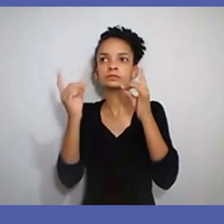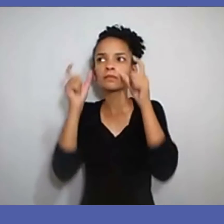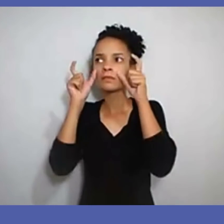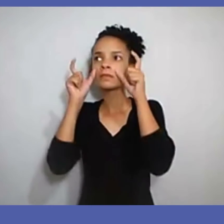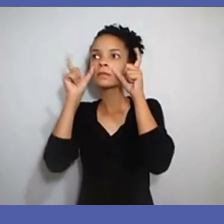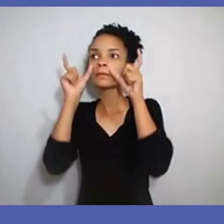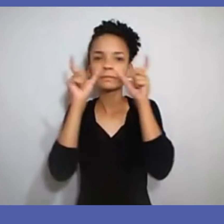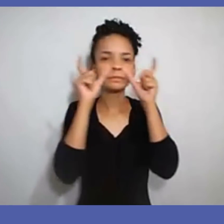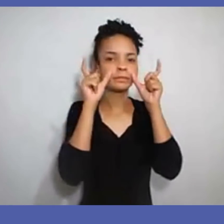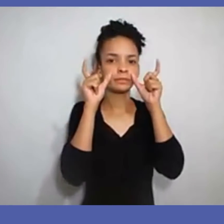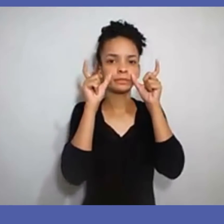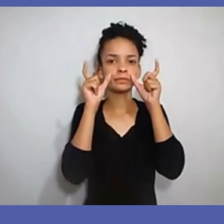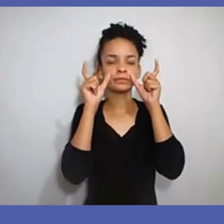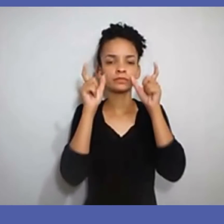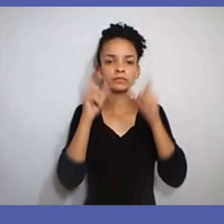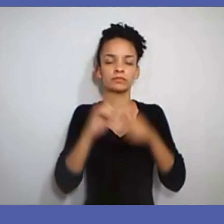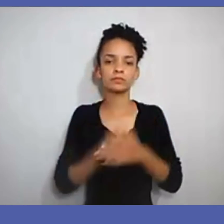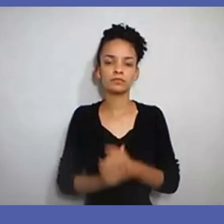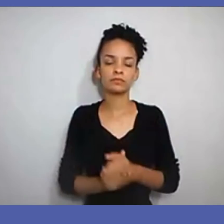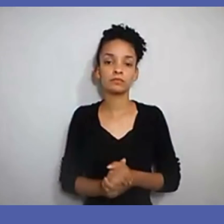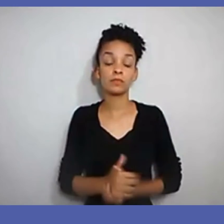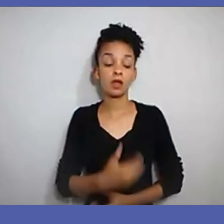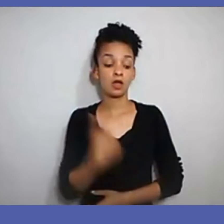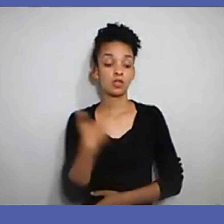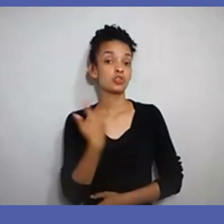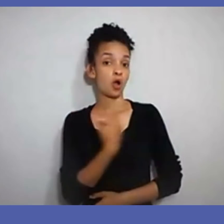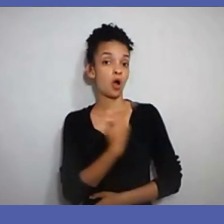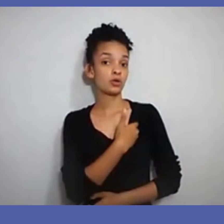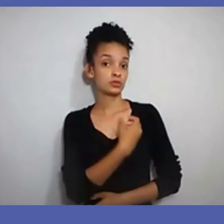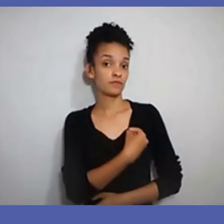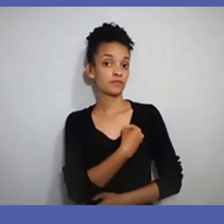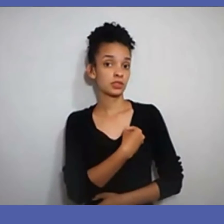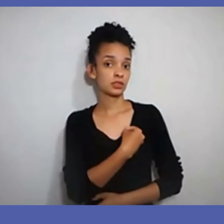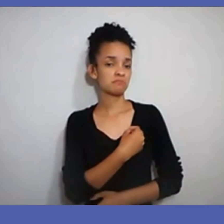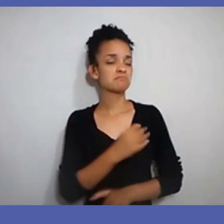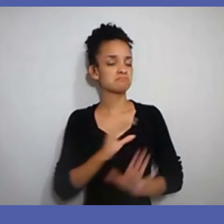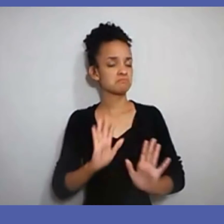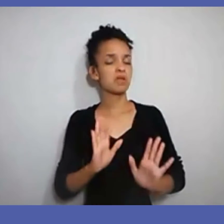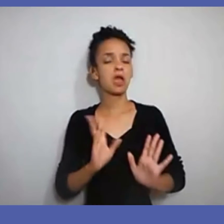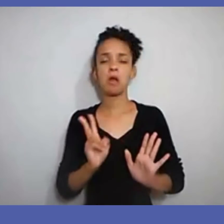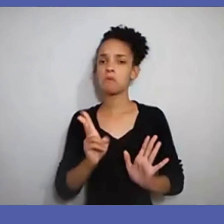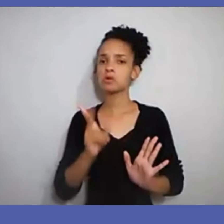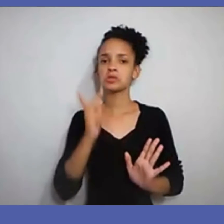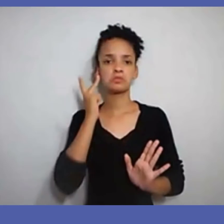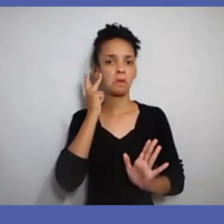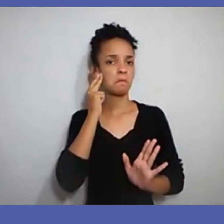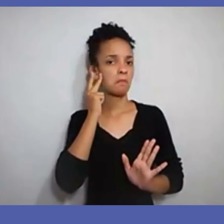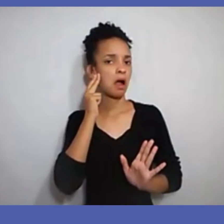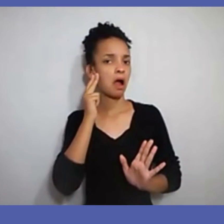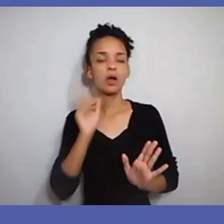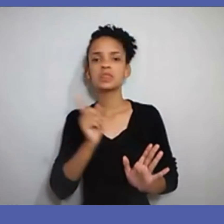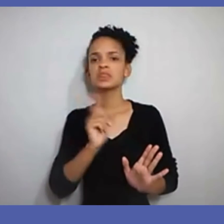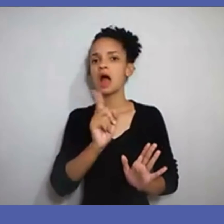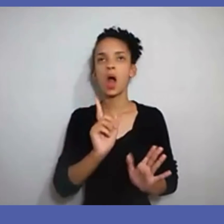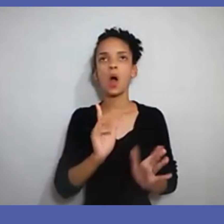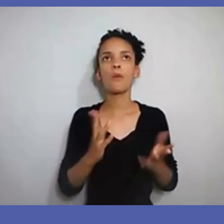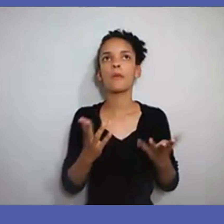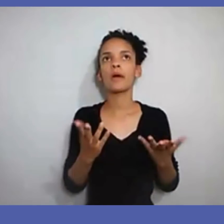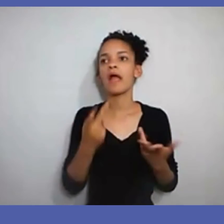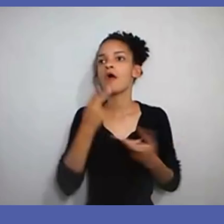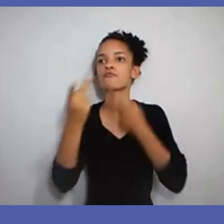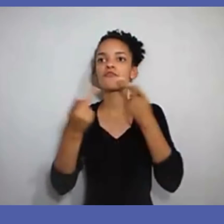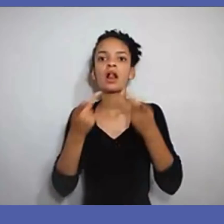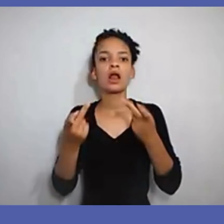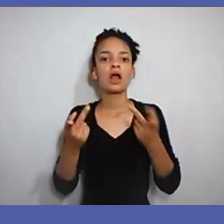irmãos, continua normal. Nós não apregoamos, quando chegar nesse tempo